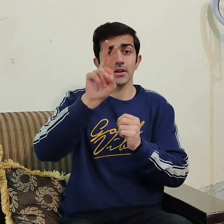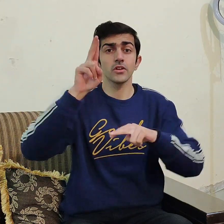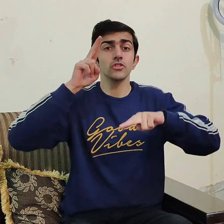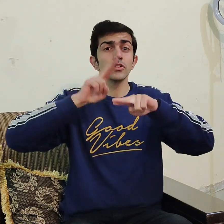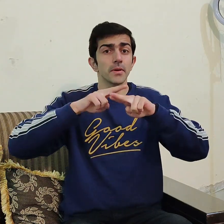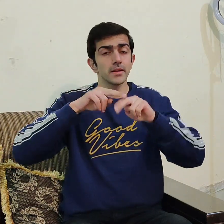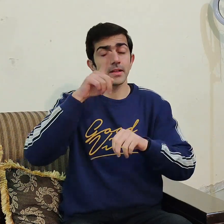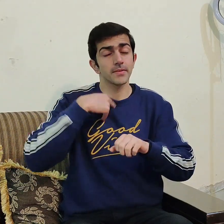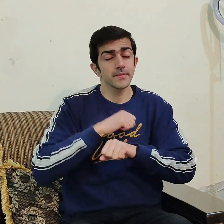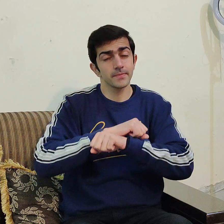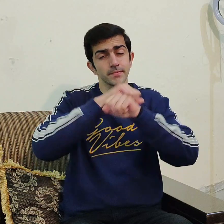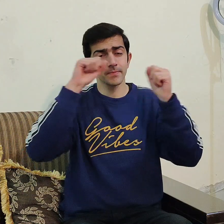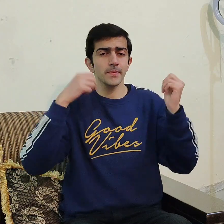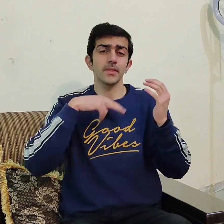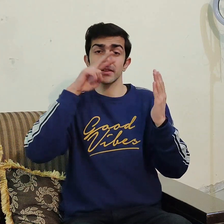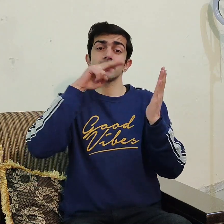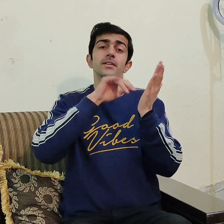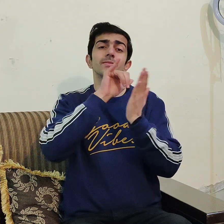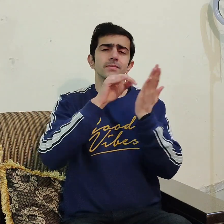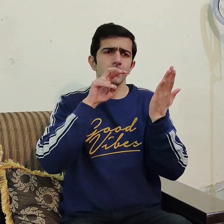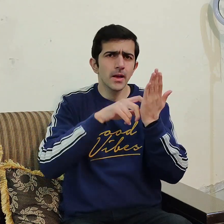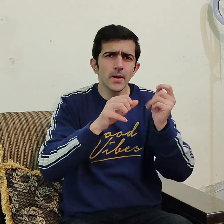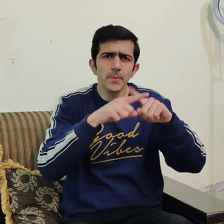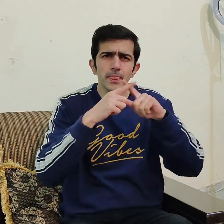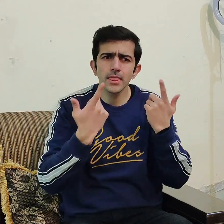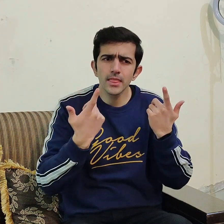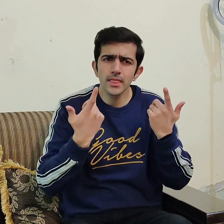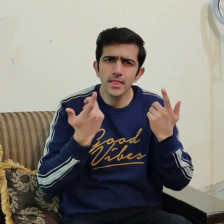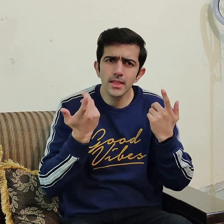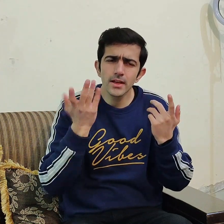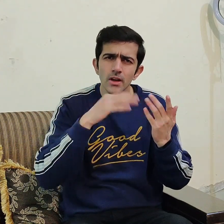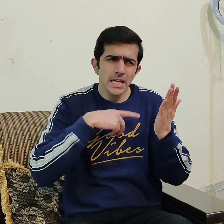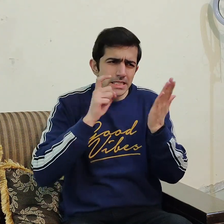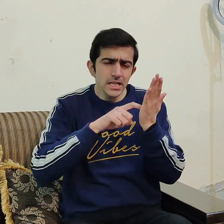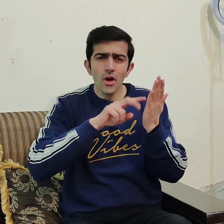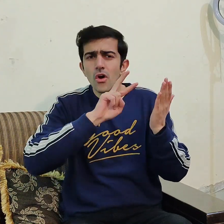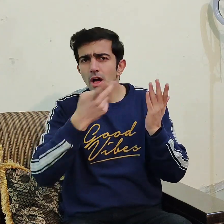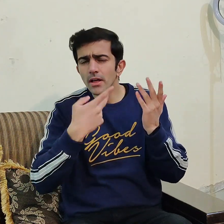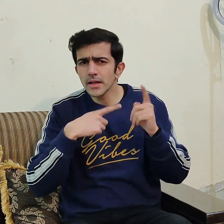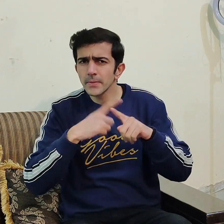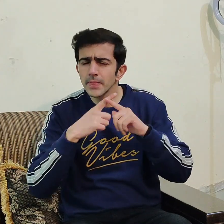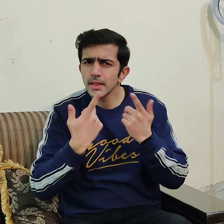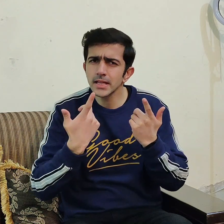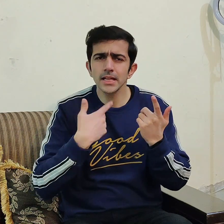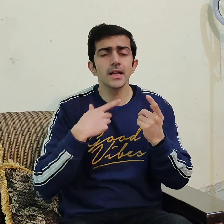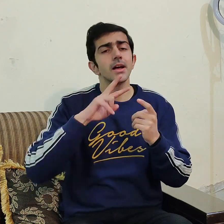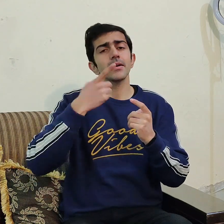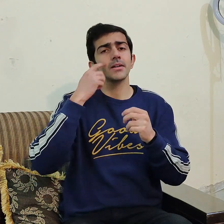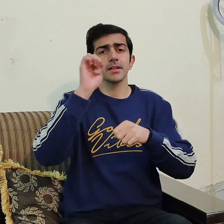14 जनवरी 2022 की बात है, फ्राइडे वाले दिन जब मैं सुबह उठा तो जब मैंने देखा मेरा यूट्यूब ओपन ही नहीं हो रहा था। और फिर